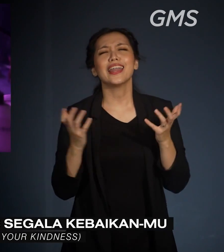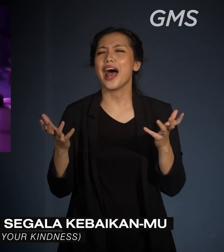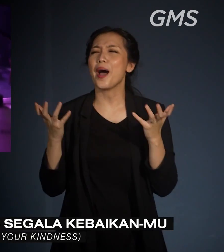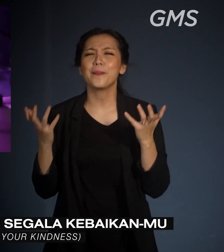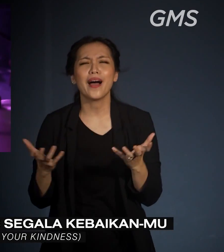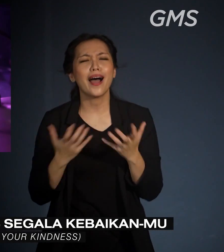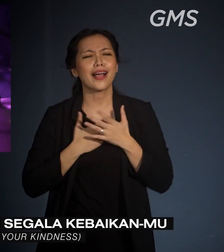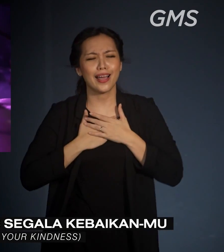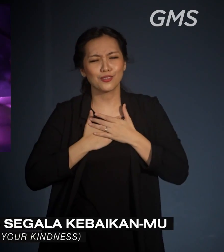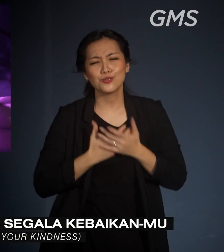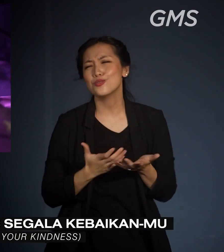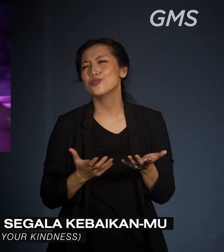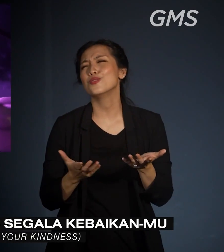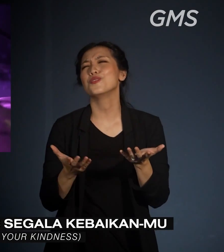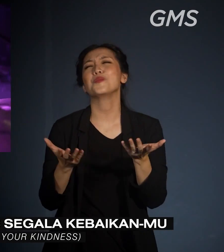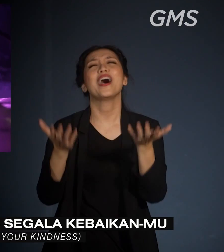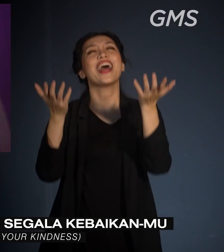Dengan apa akan ku